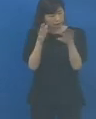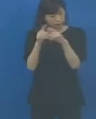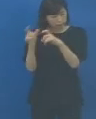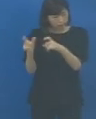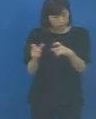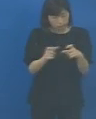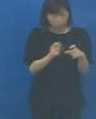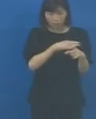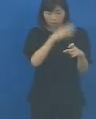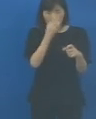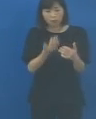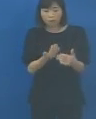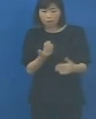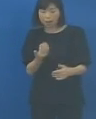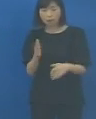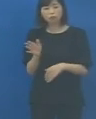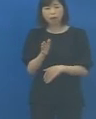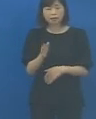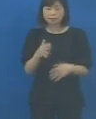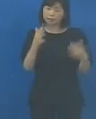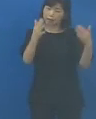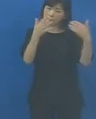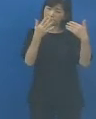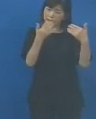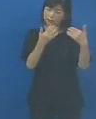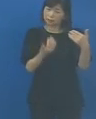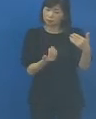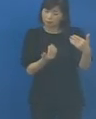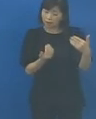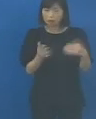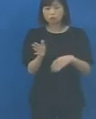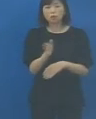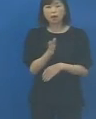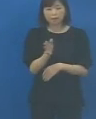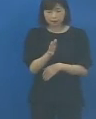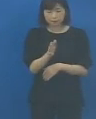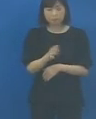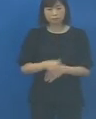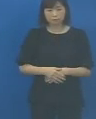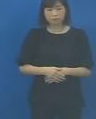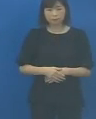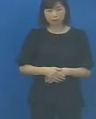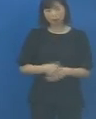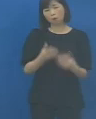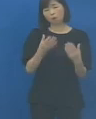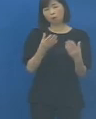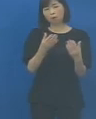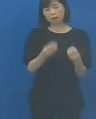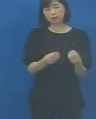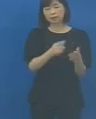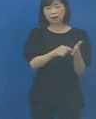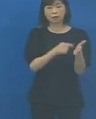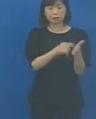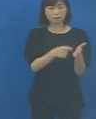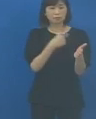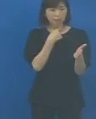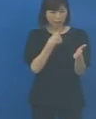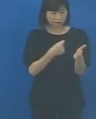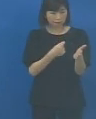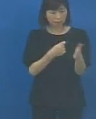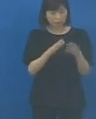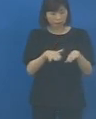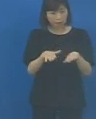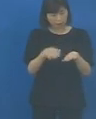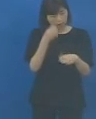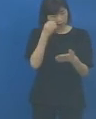前くらい、秋のかかりぐらいまでに何とか完了していこうということで着手をさ